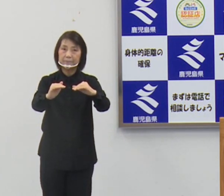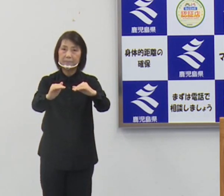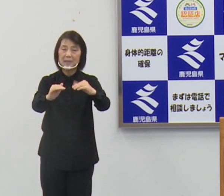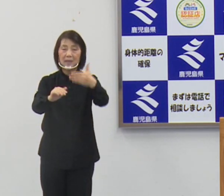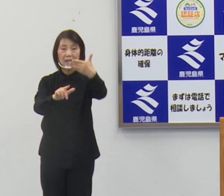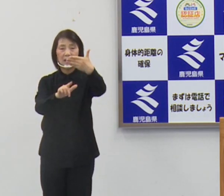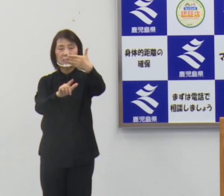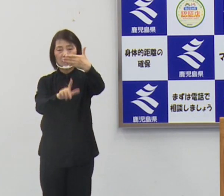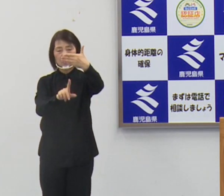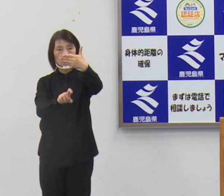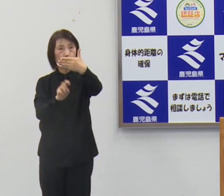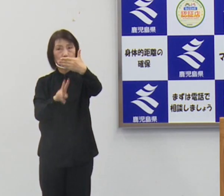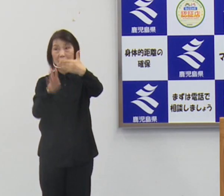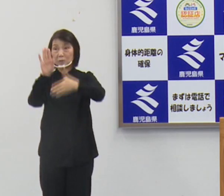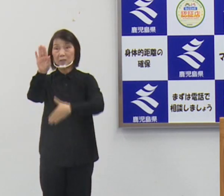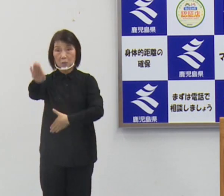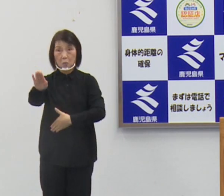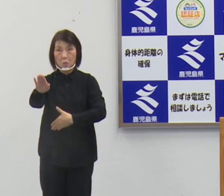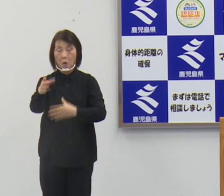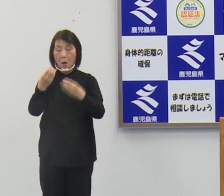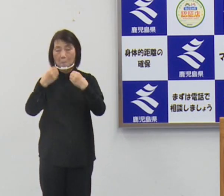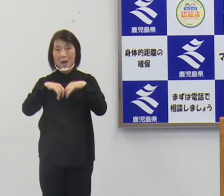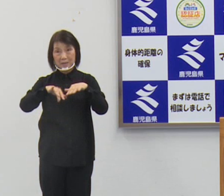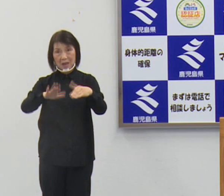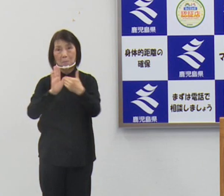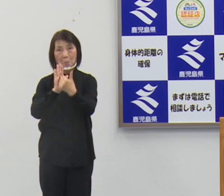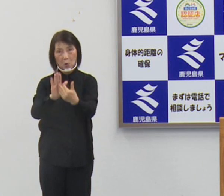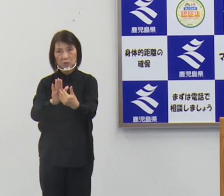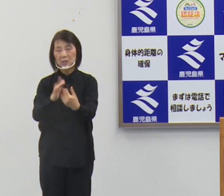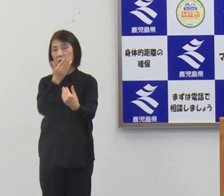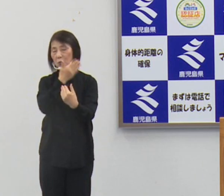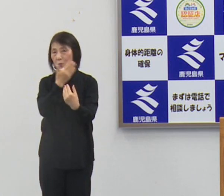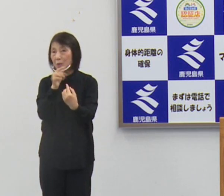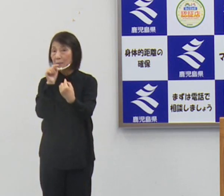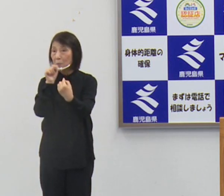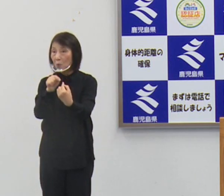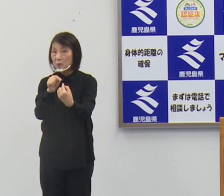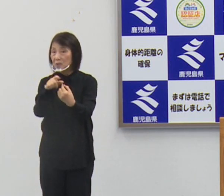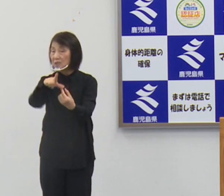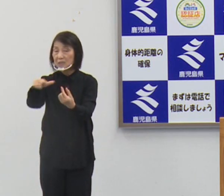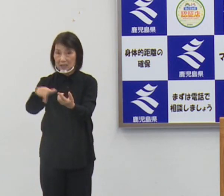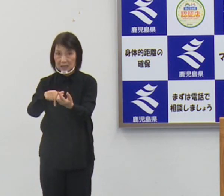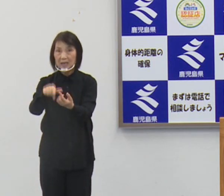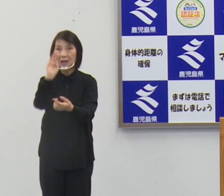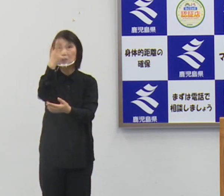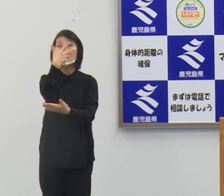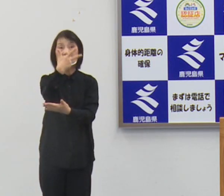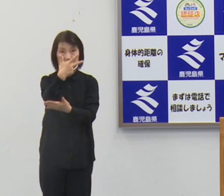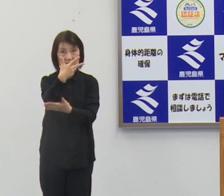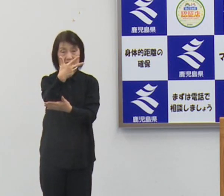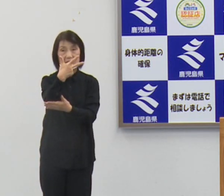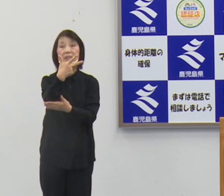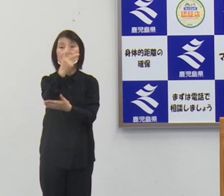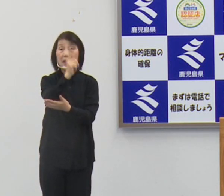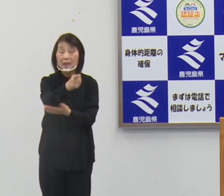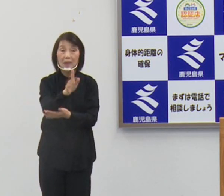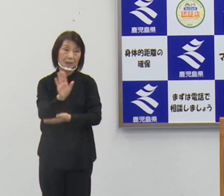9月13日以降のまん延防止等重点措置区域については鹿児島市といたします